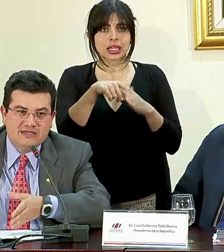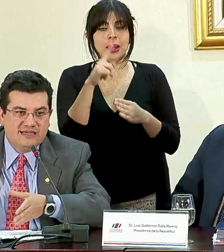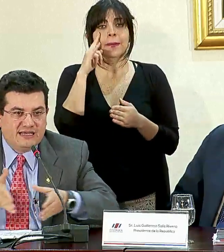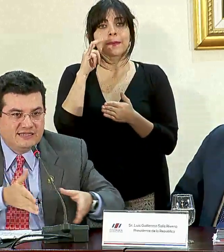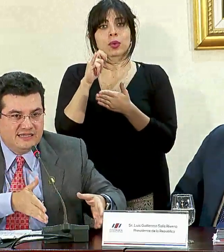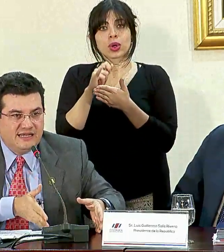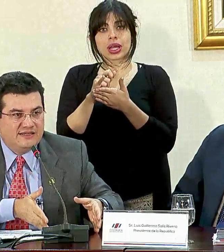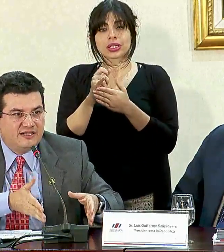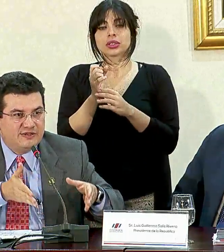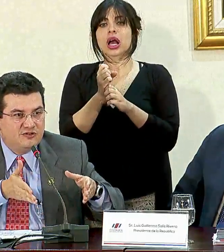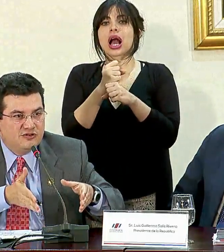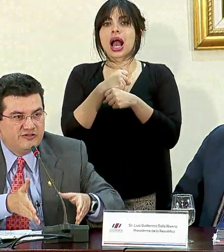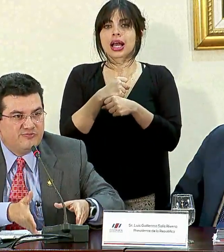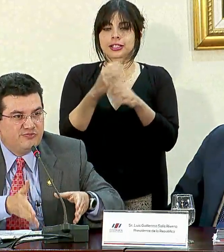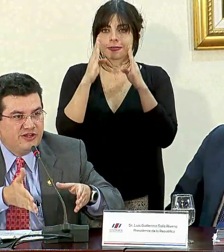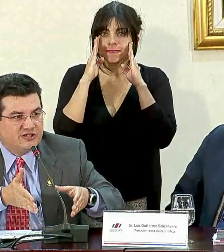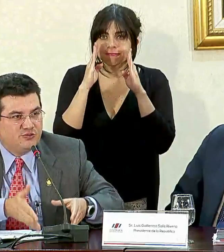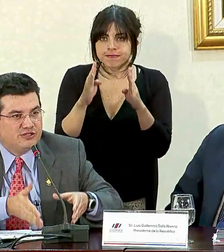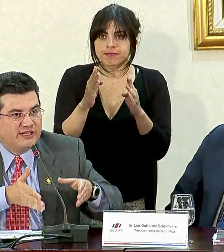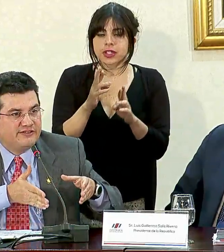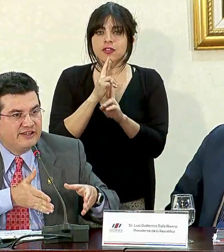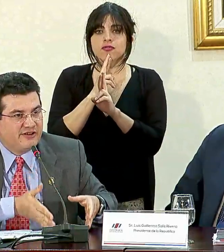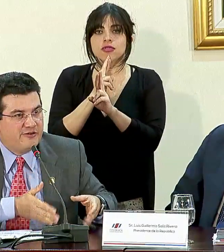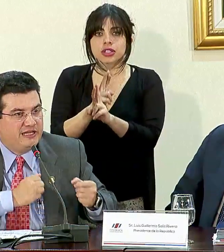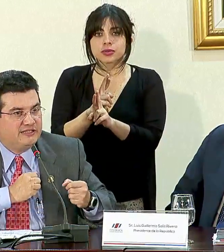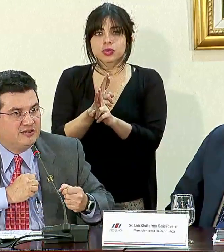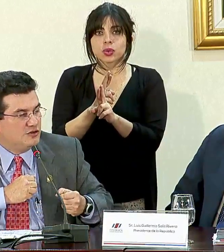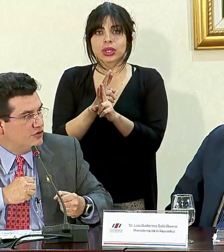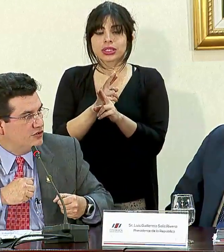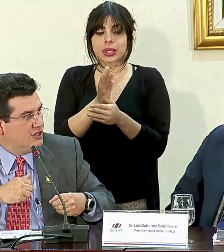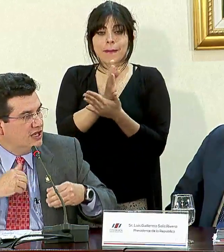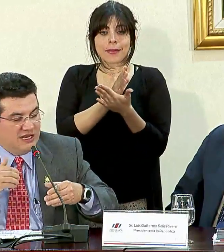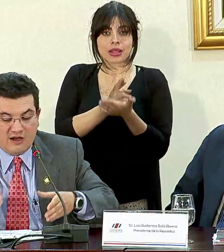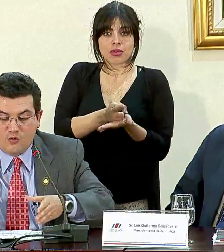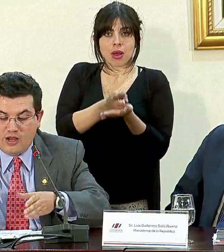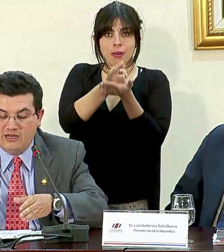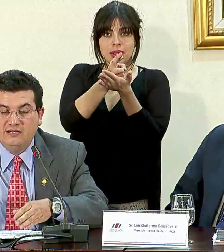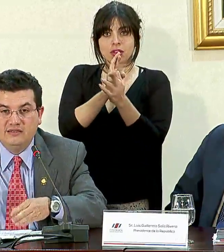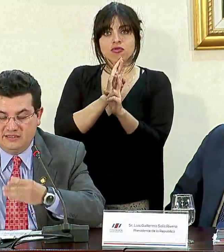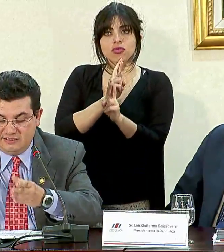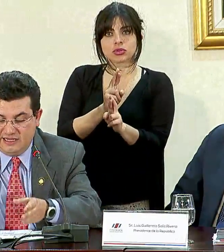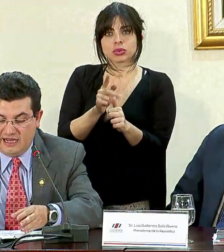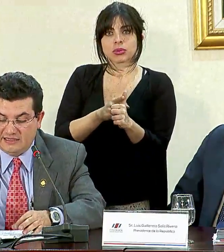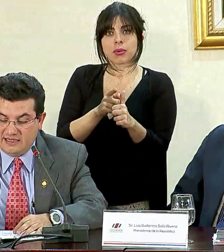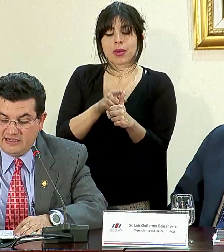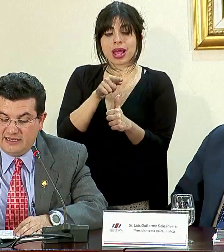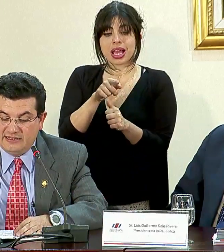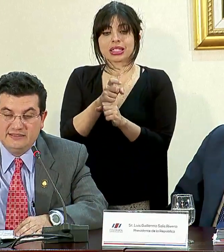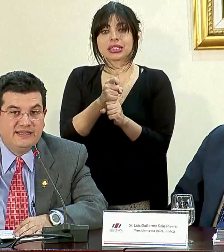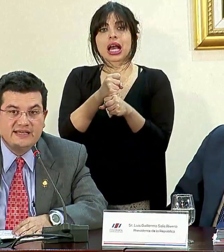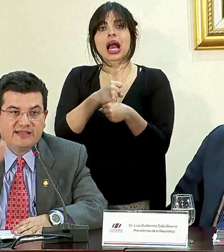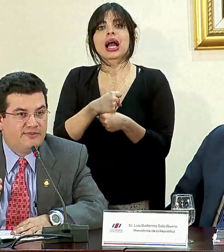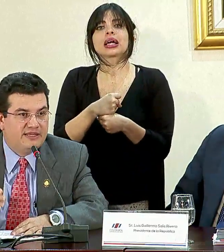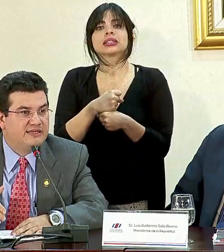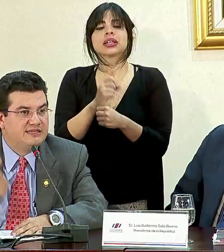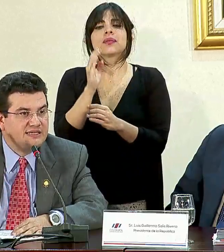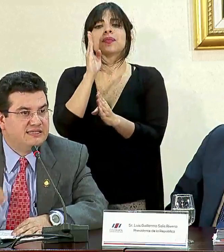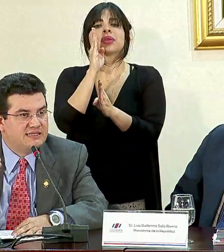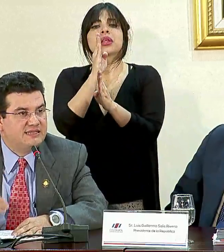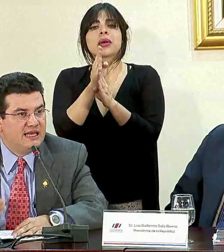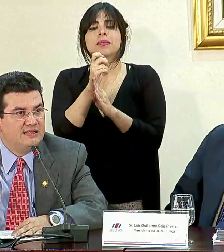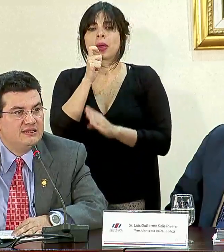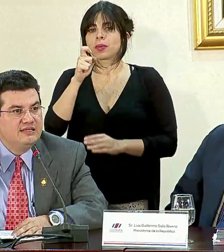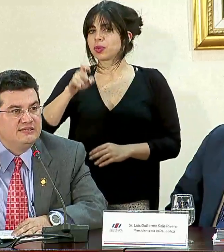eso se hace la intervención de respuesta y de rehabilitación, la cual se hace directamente